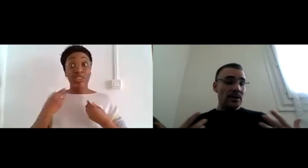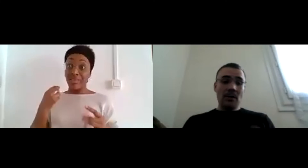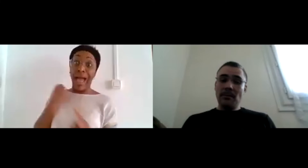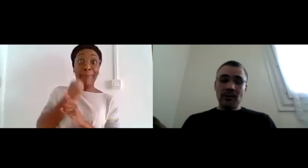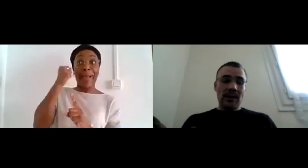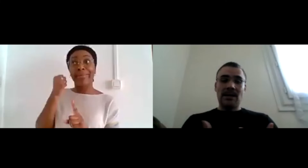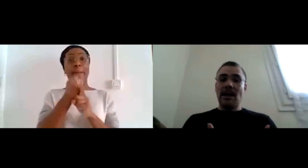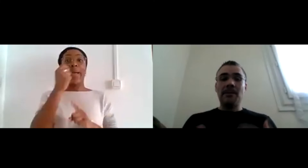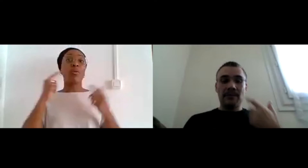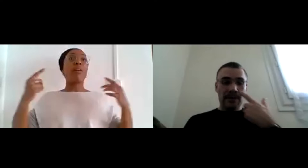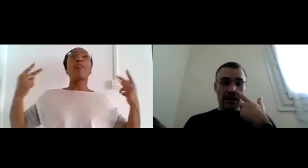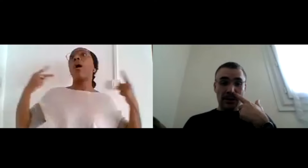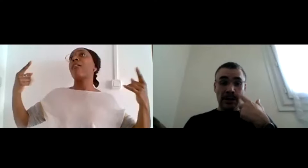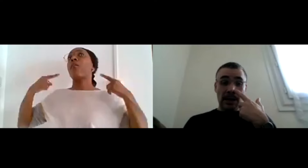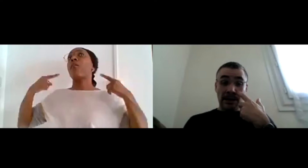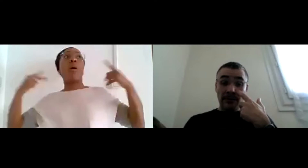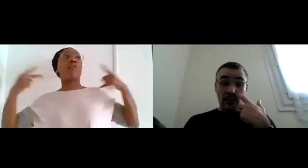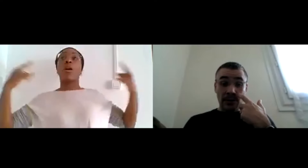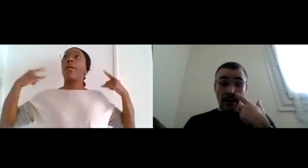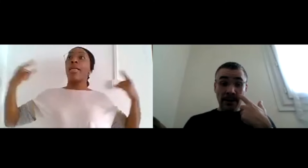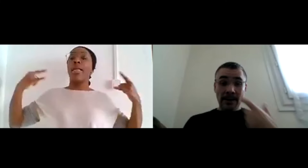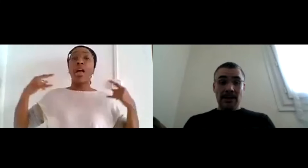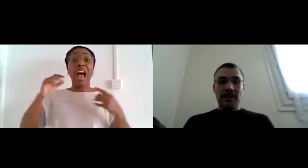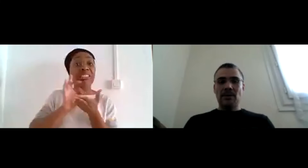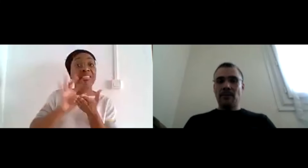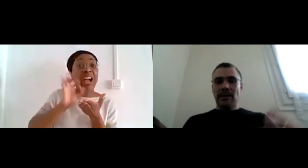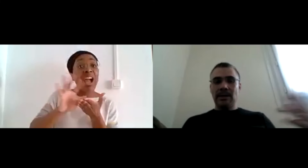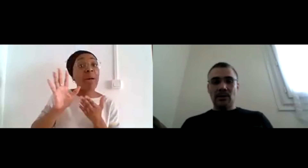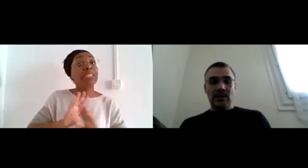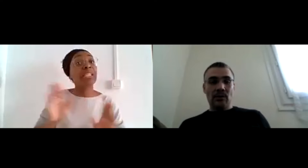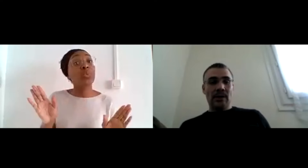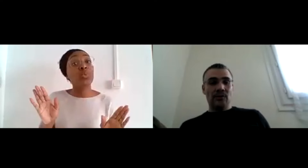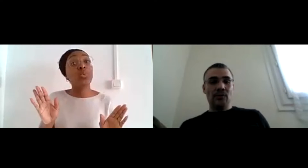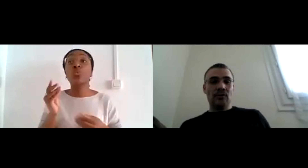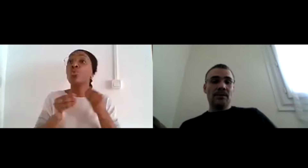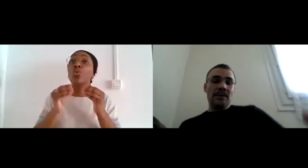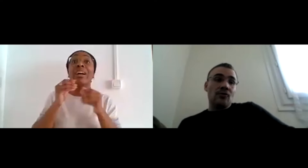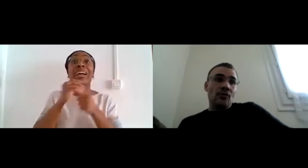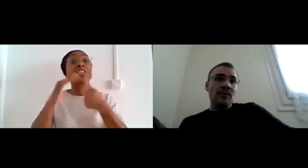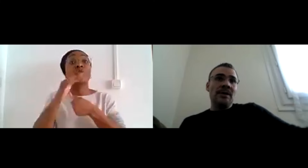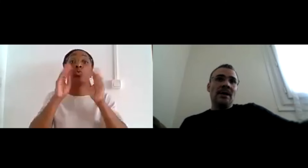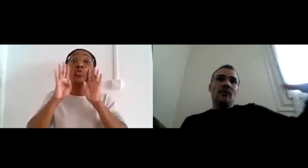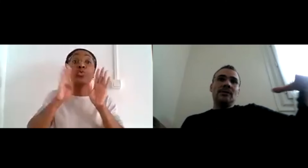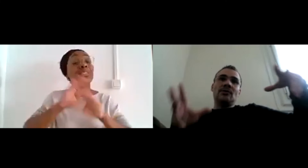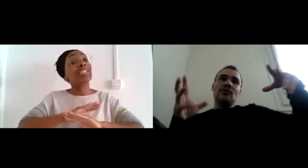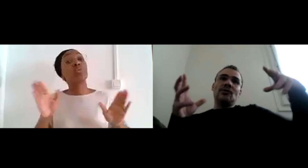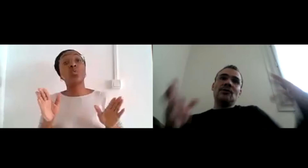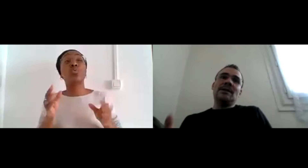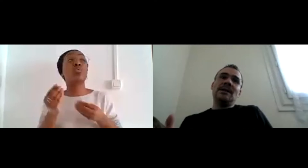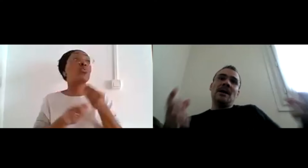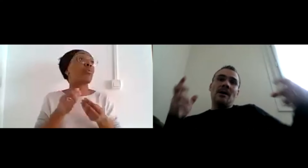pas seulement sur Instagram. Vous savez qu'en général, un influenceur, ce n'est pas seulement quelqu'un qui est sur les réseaux sociaux, c'est parce qu'aujourd'hui, on est